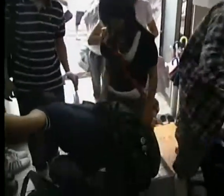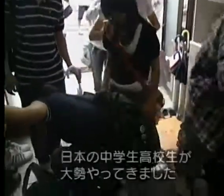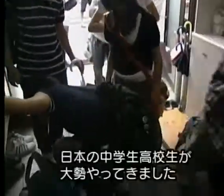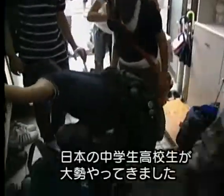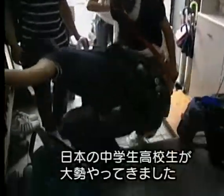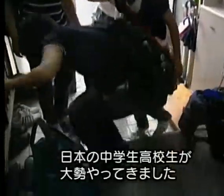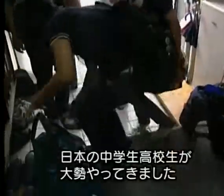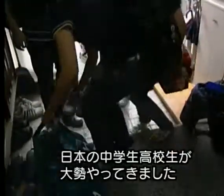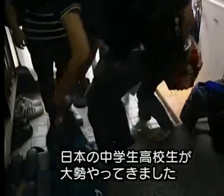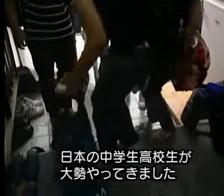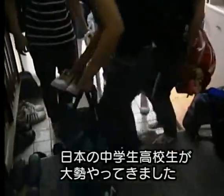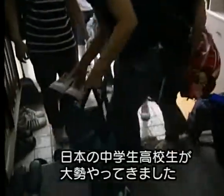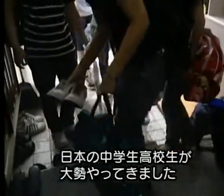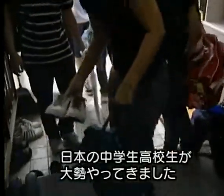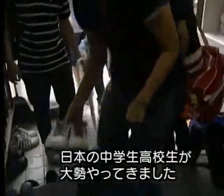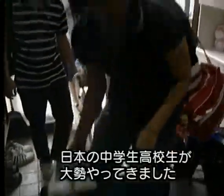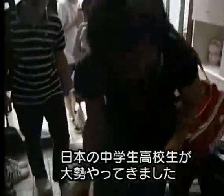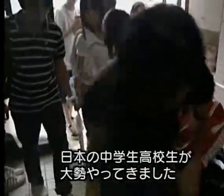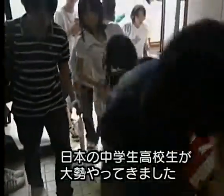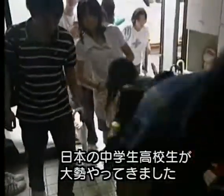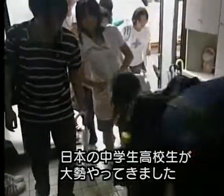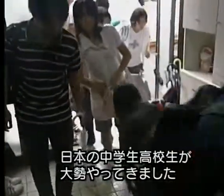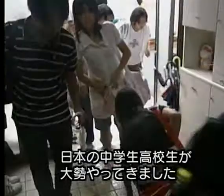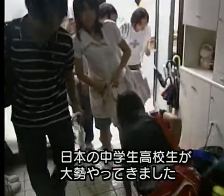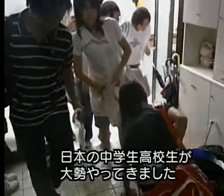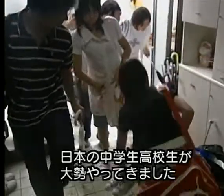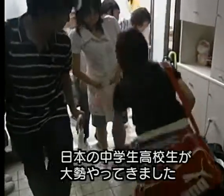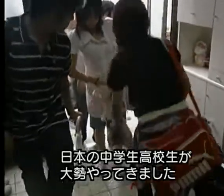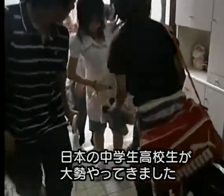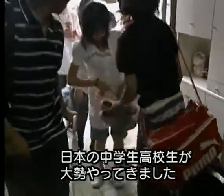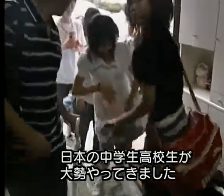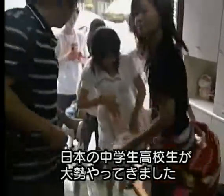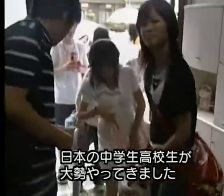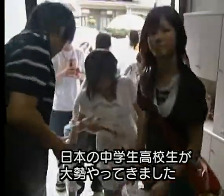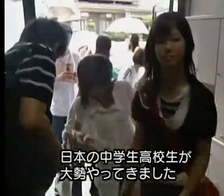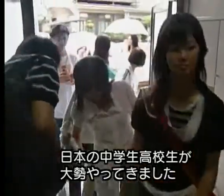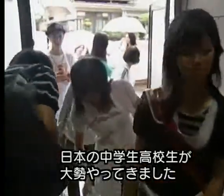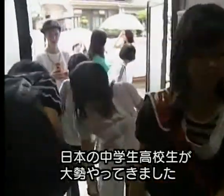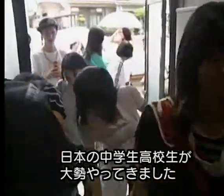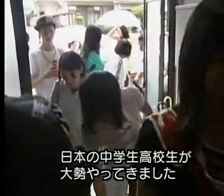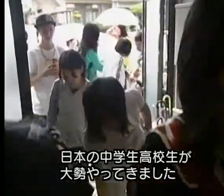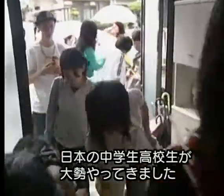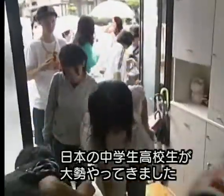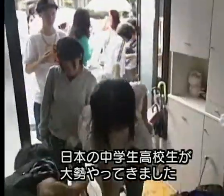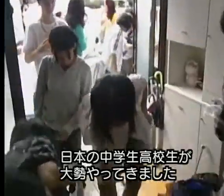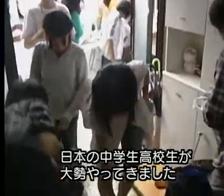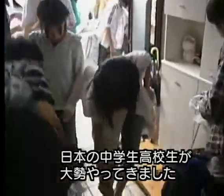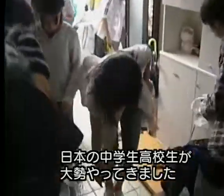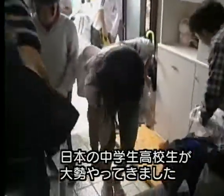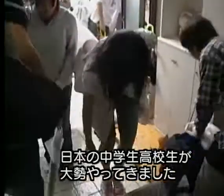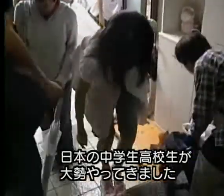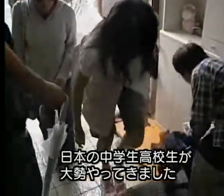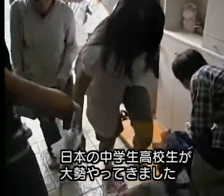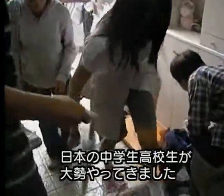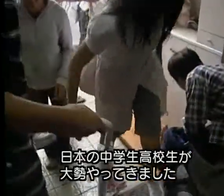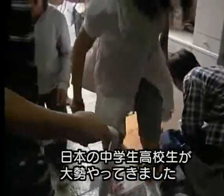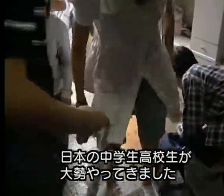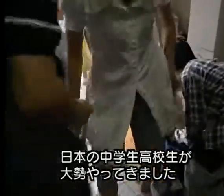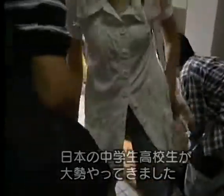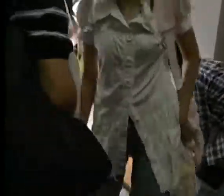アメリカの学生が宿泊している金町学園に日本の中学生高校生が大勢やってきました。滞